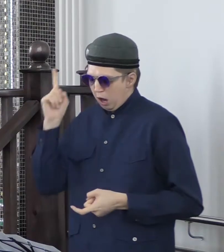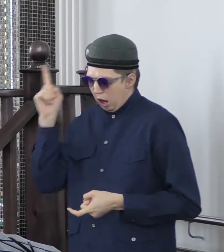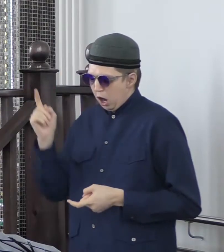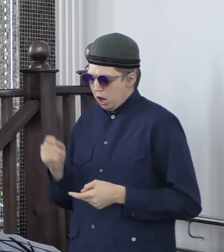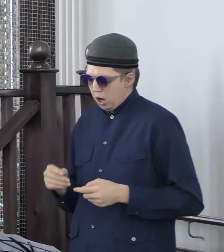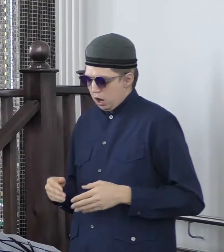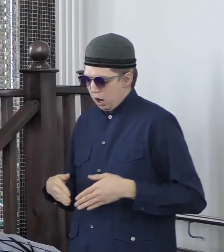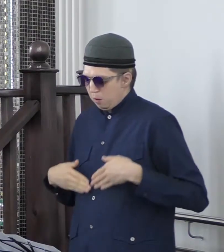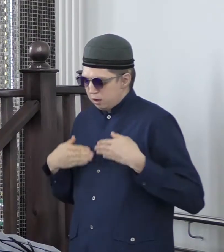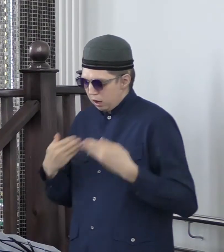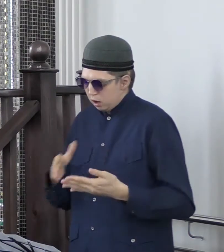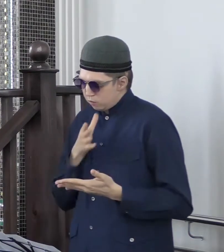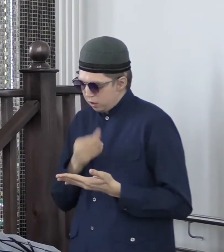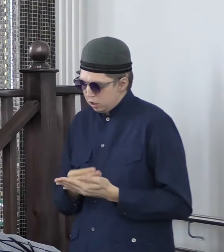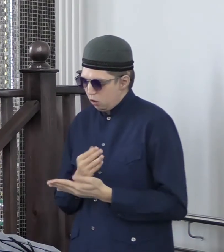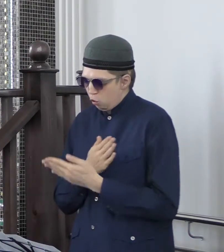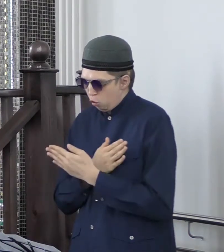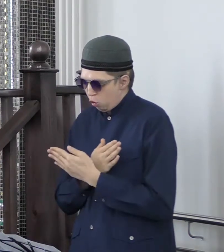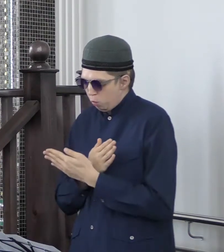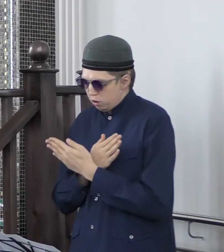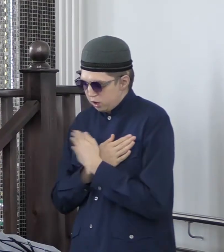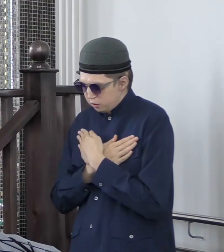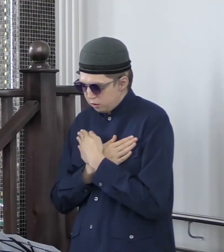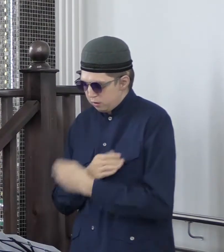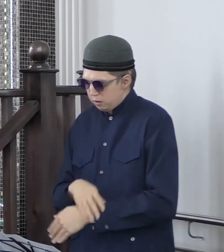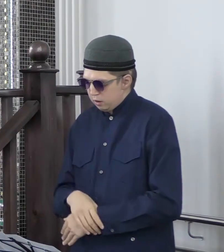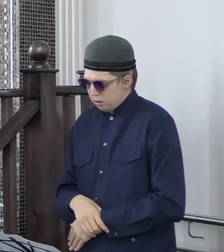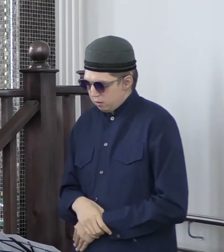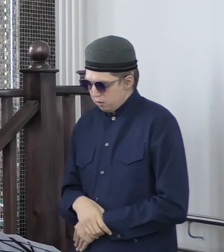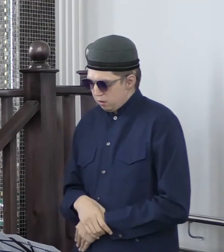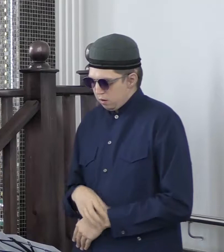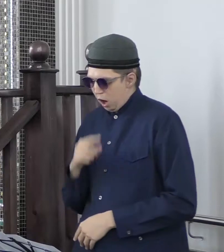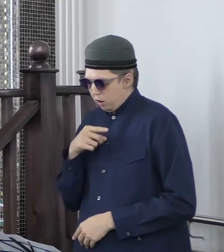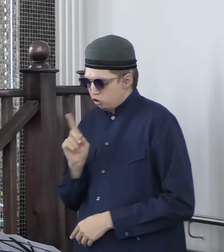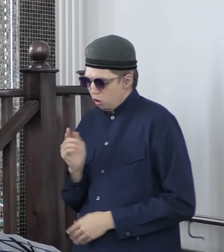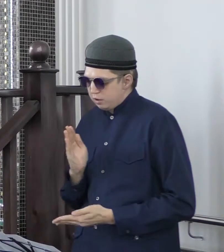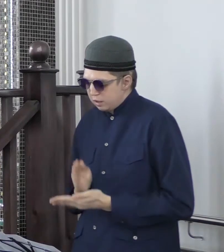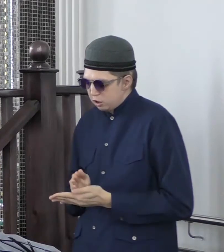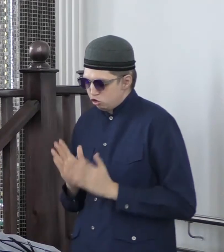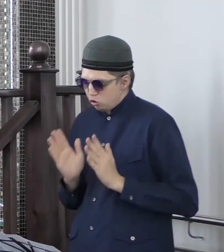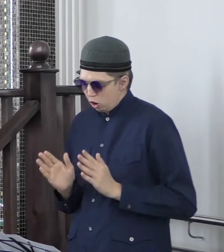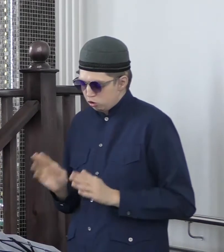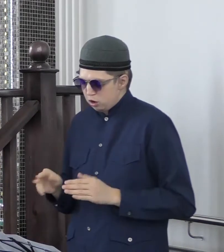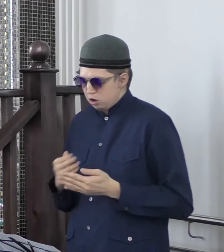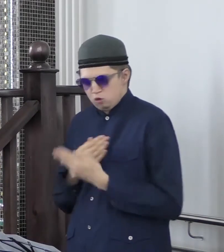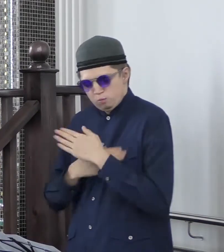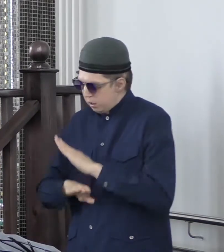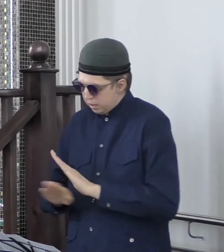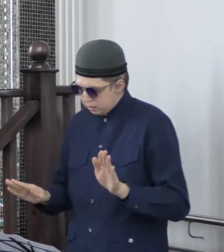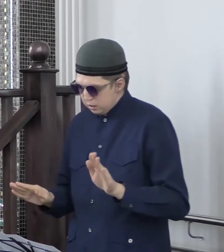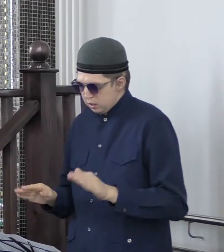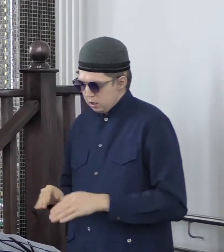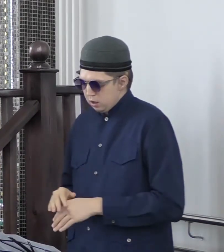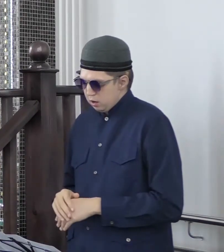умирайте кафирами, не умирайте двуличными мунафиками. Не умирайте теми, кто